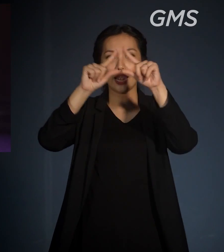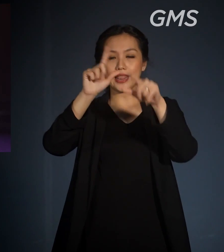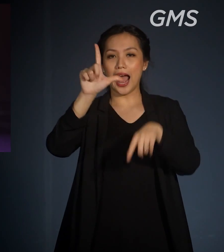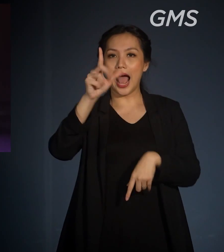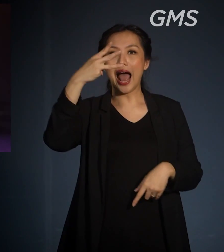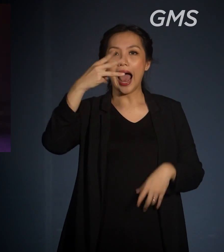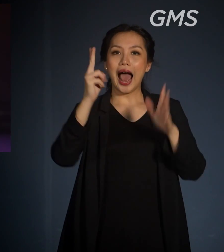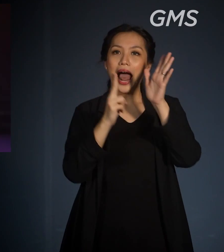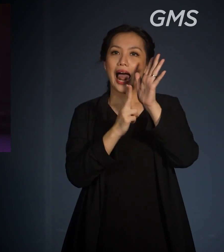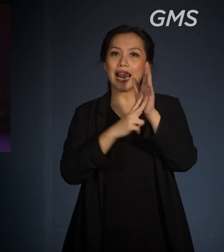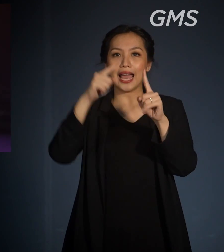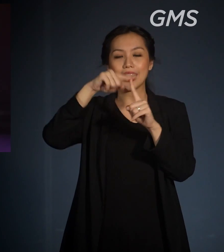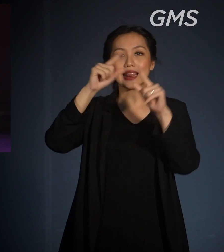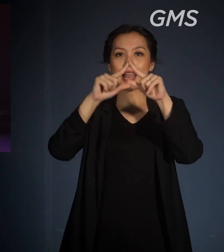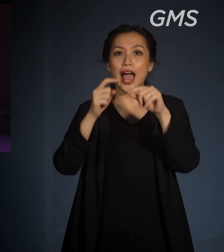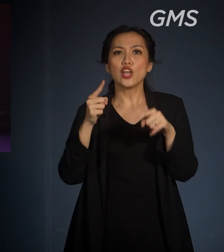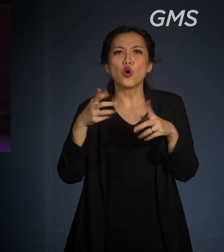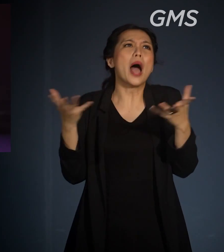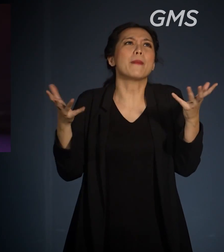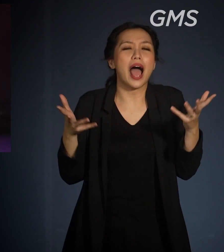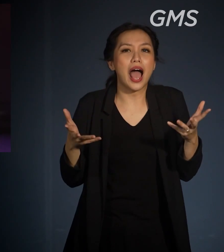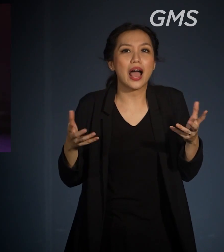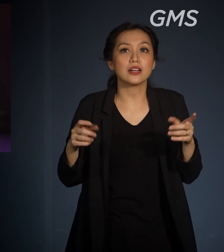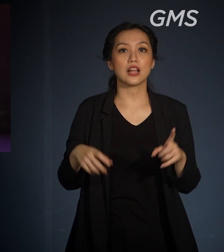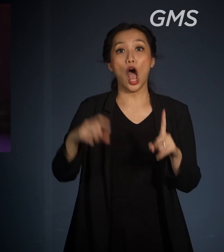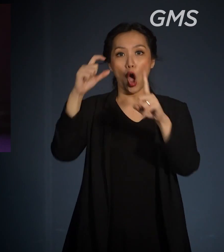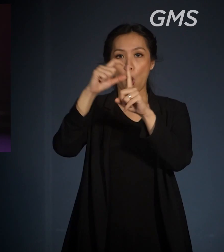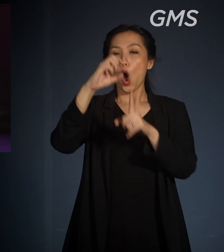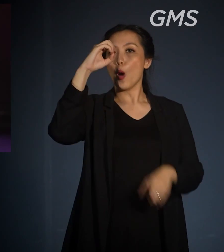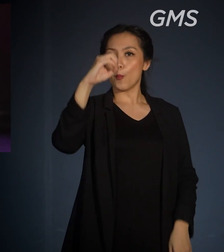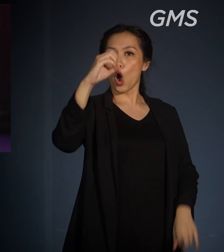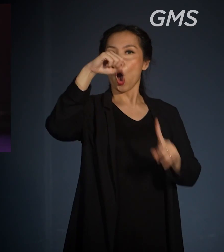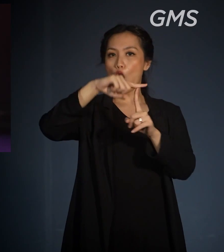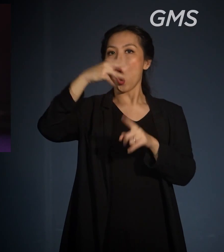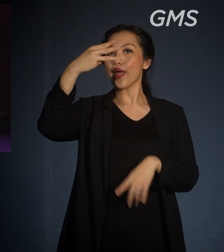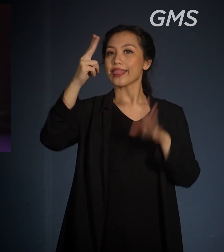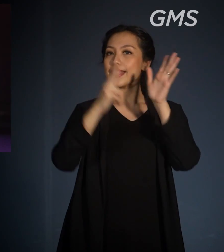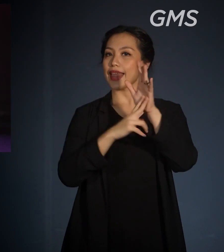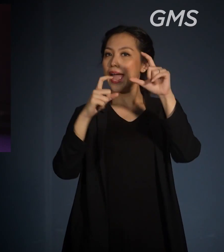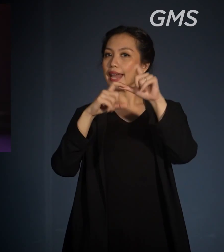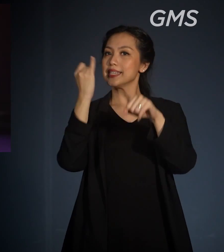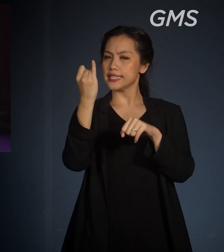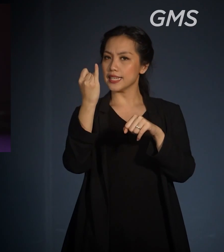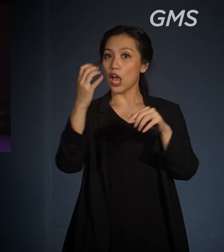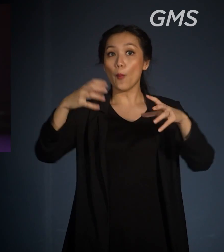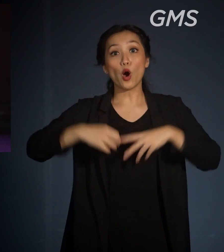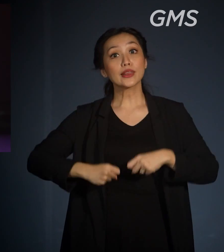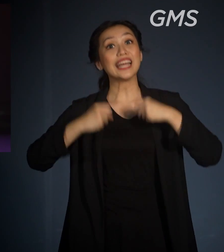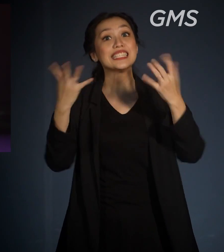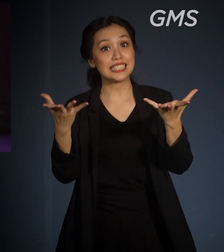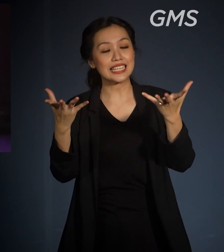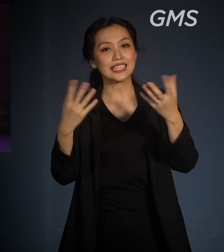Potensi itu adalah apa, saudara? Potensi itu adalah kemampuan yang Tuhan tanamkan dalam hidup kita.